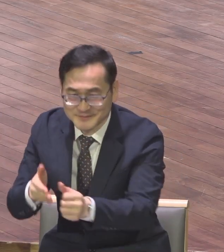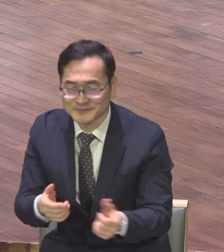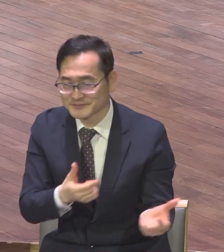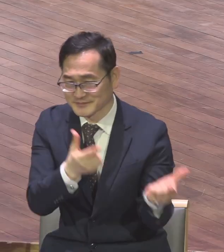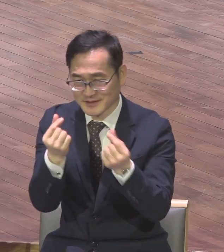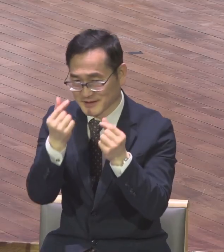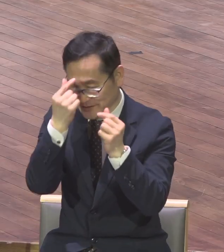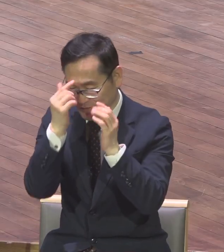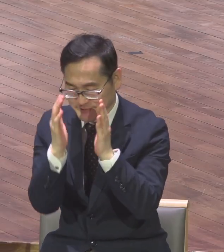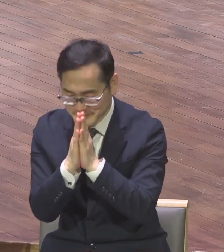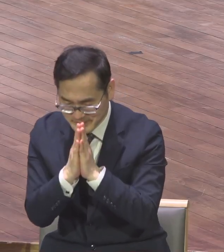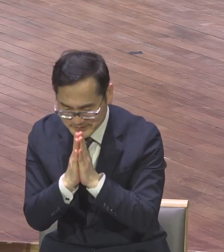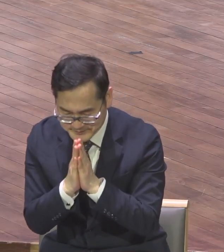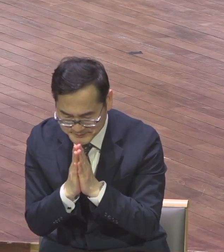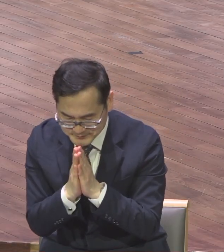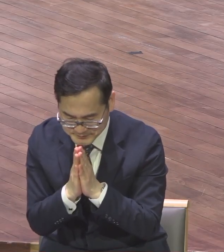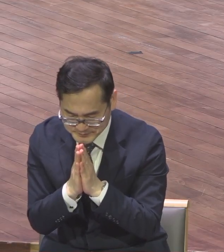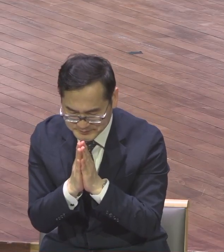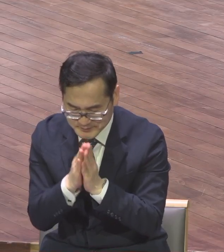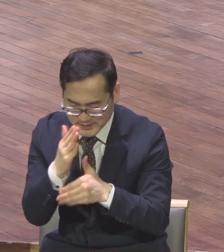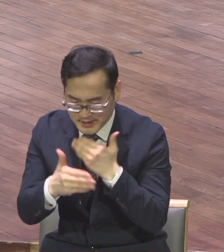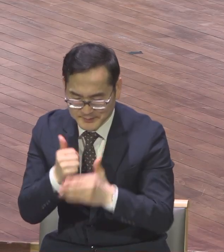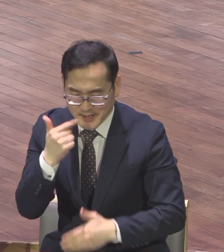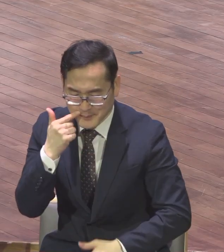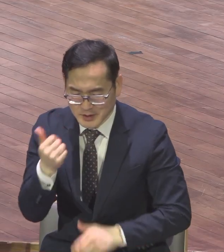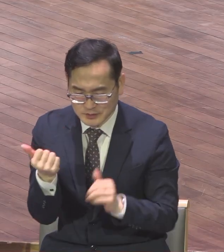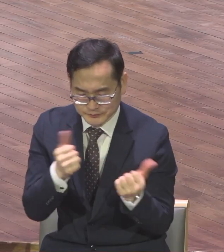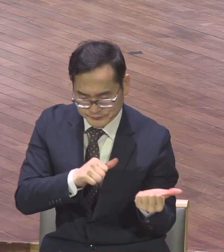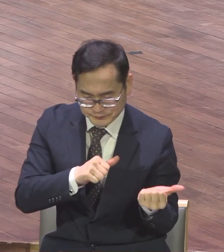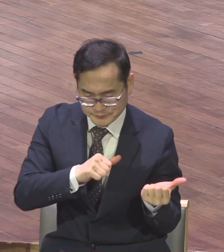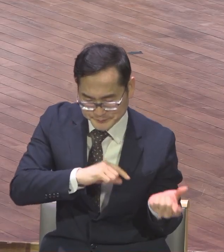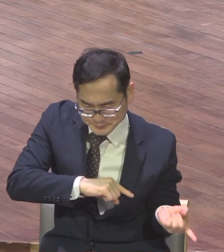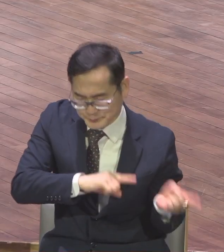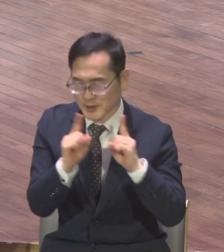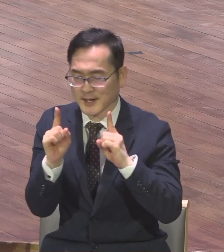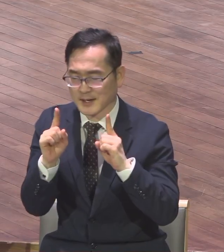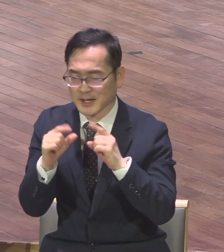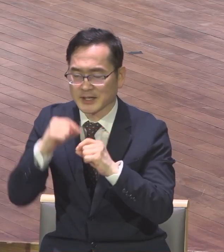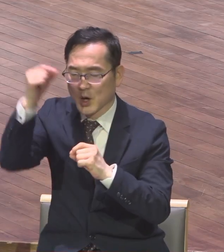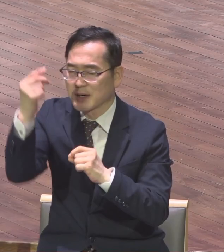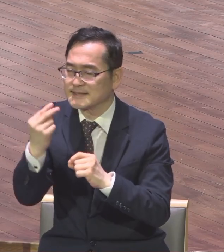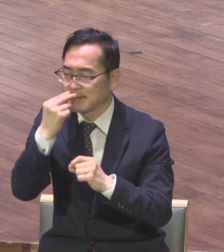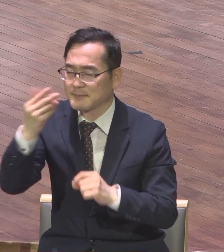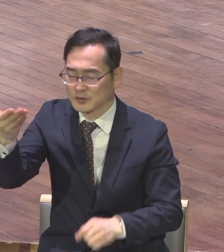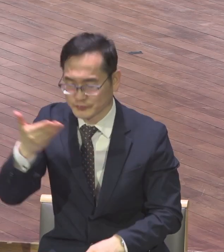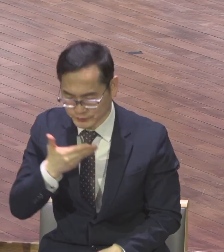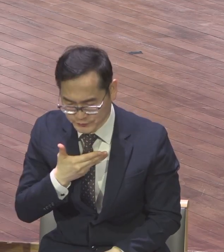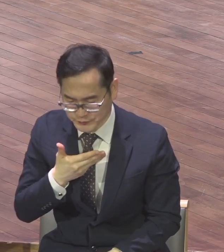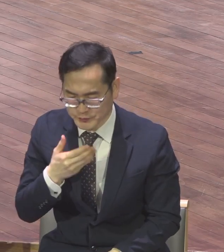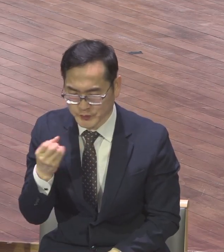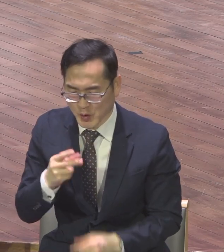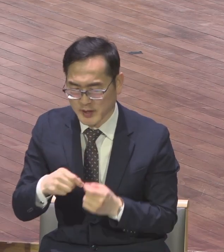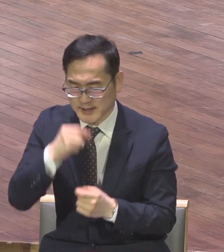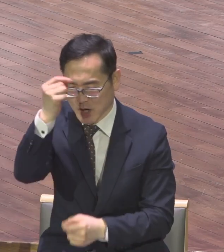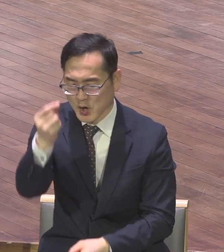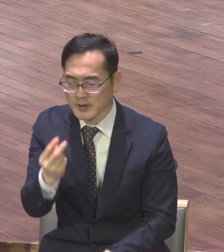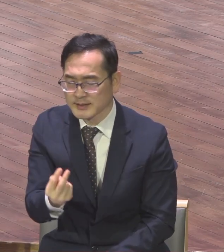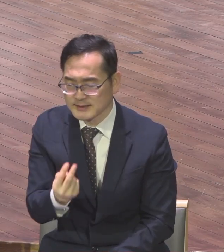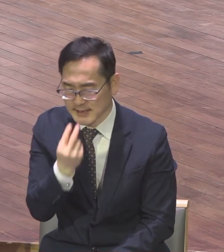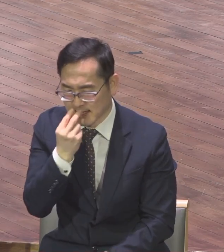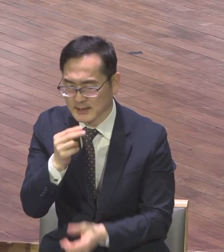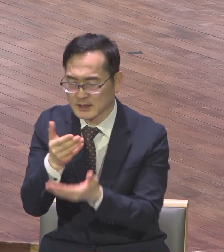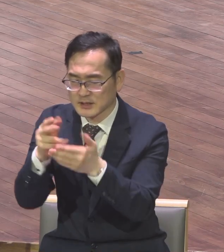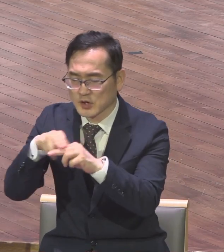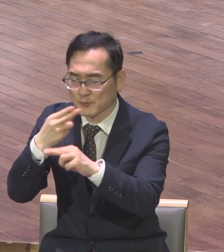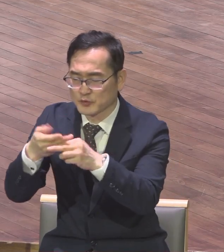기도합시다. 아버지 하나님, 죽음에서 부활하셔서 우리 영원한 생명을 주시고 영생의 선물을